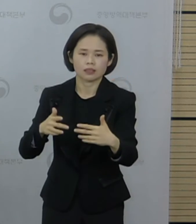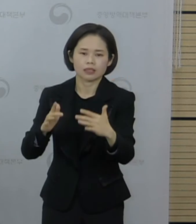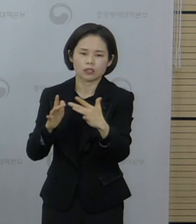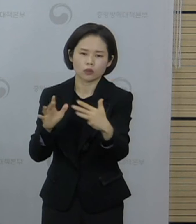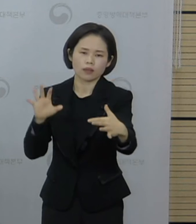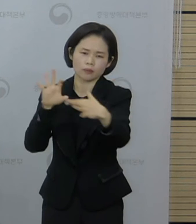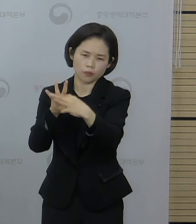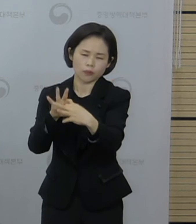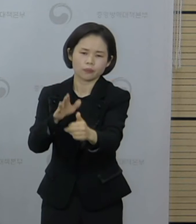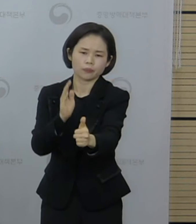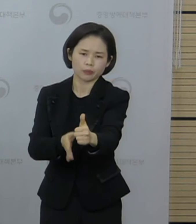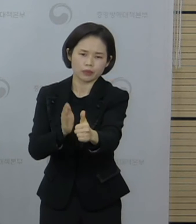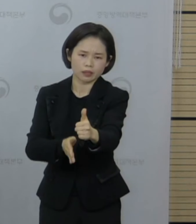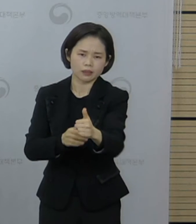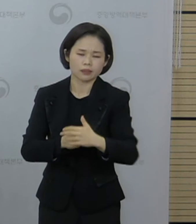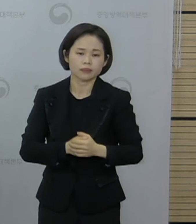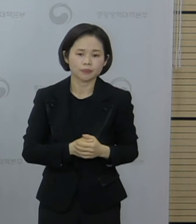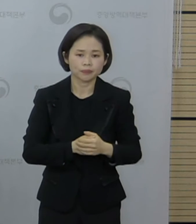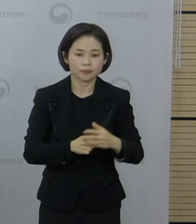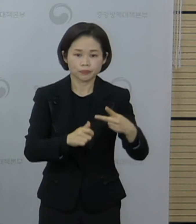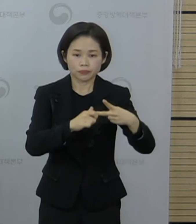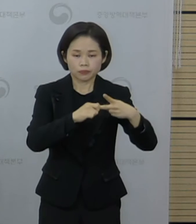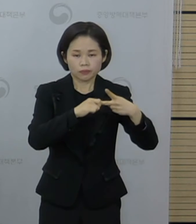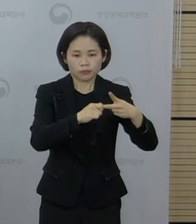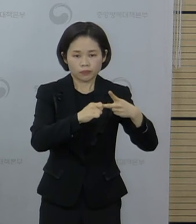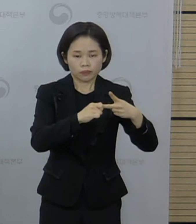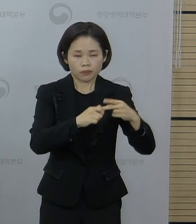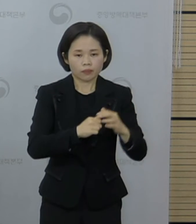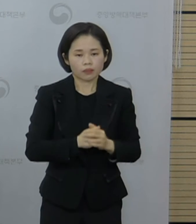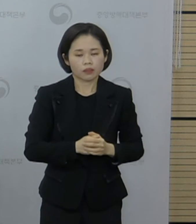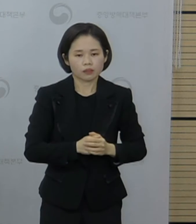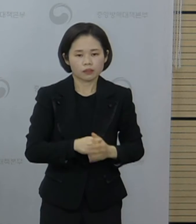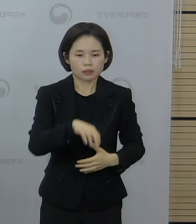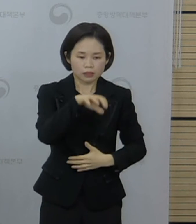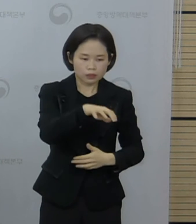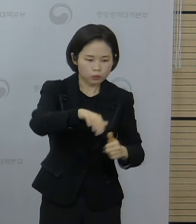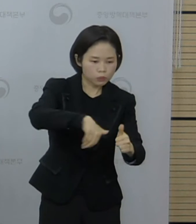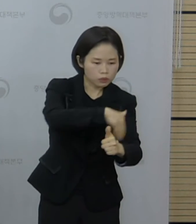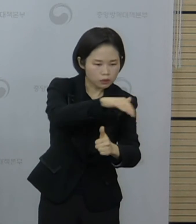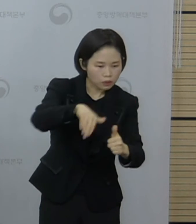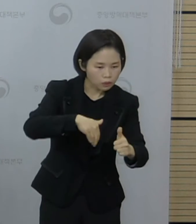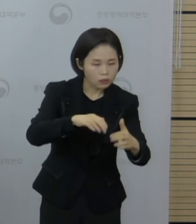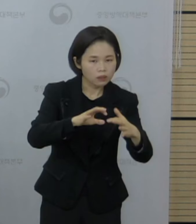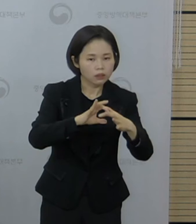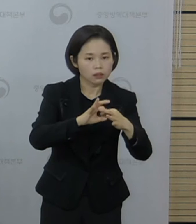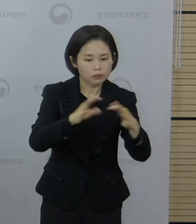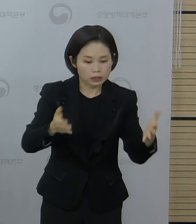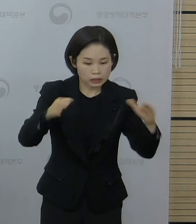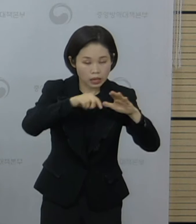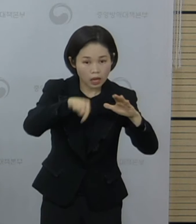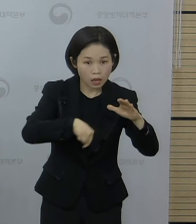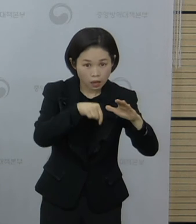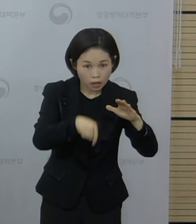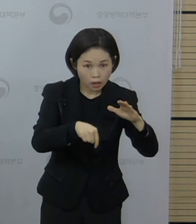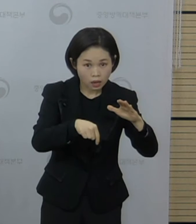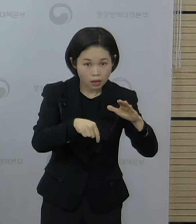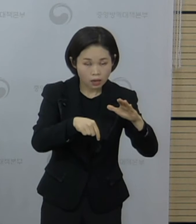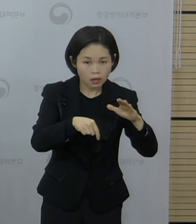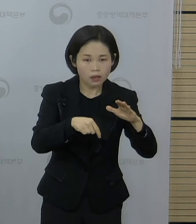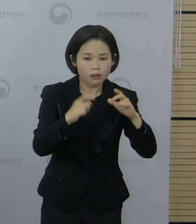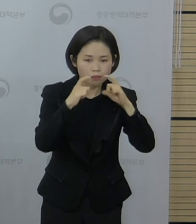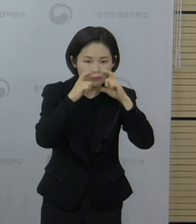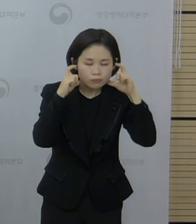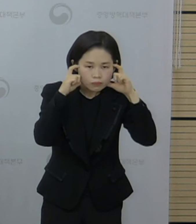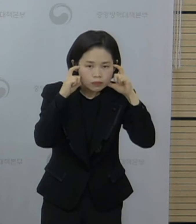주시기 바랍니다 두번째로 장소와 상황을 불문하고 실내 및 임에 타 이상 고리